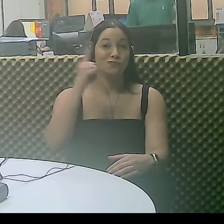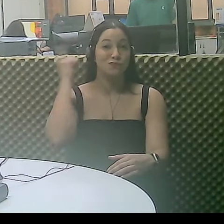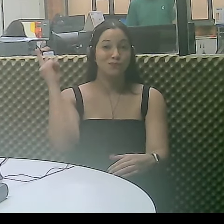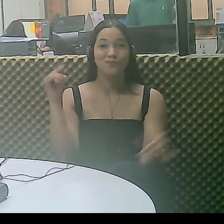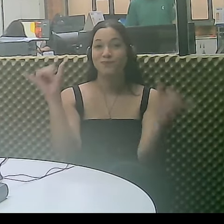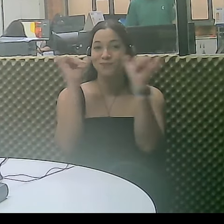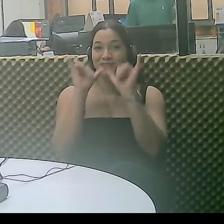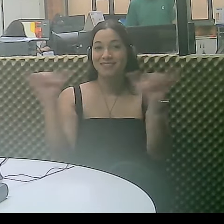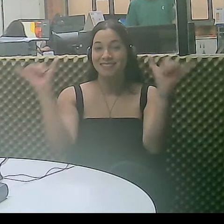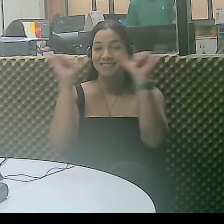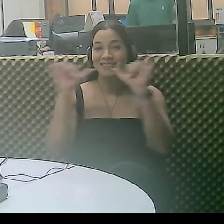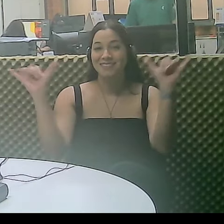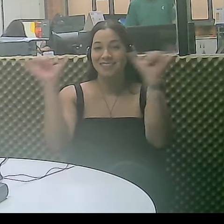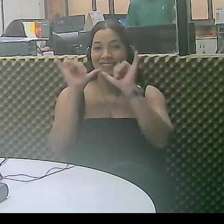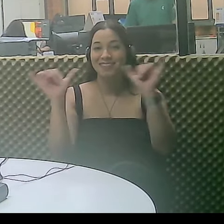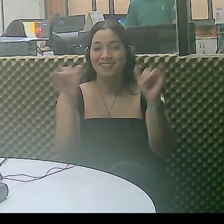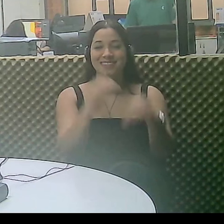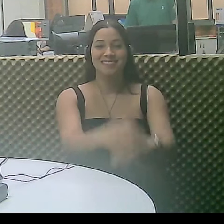Giro de